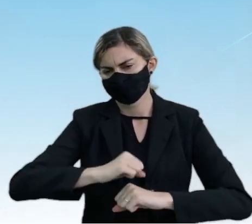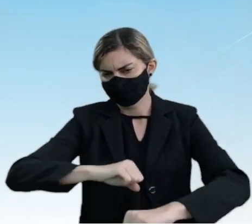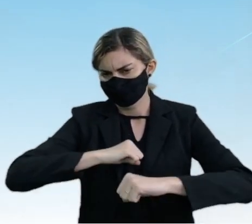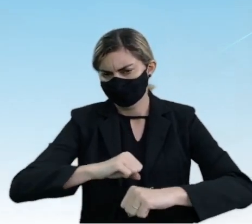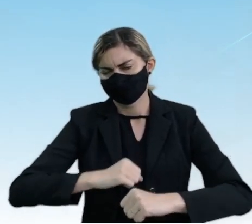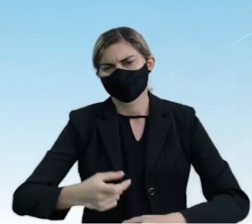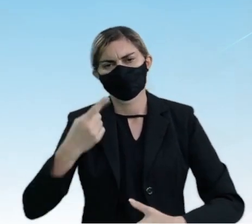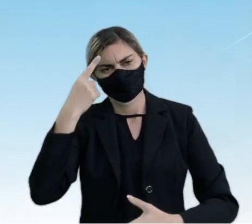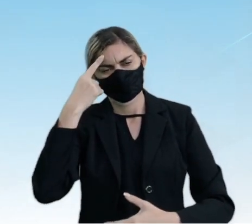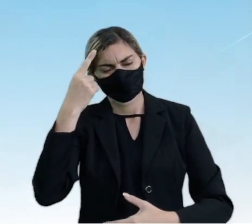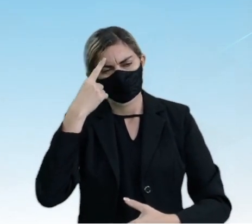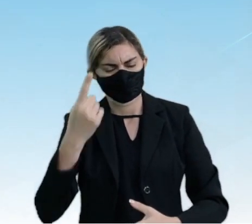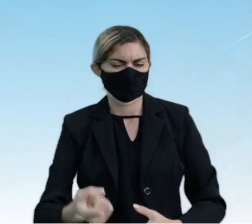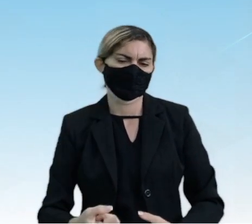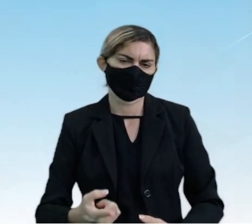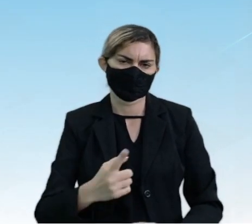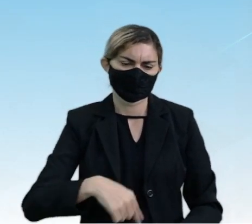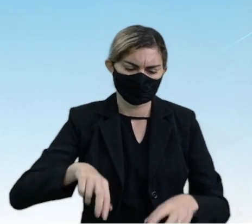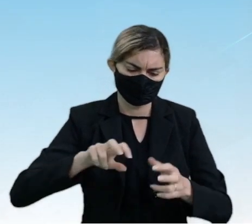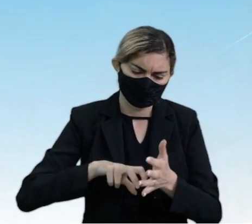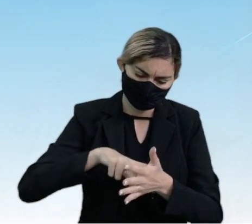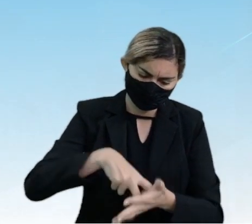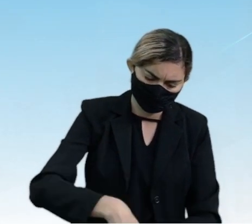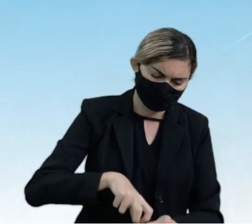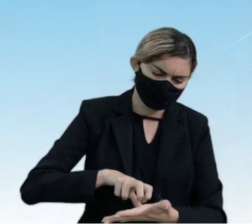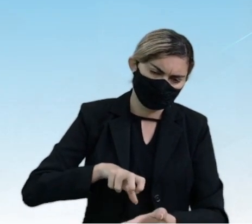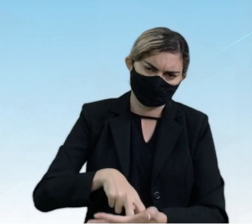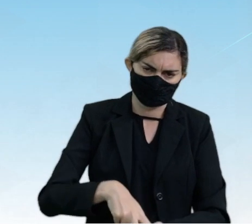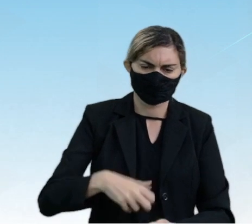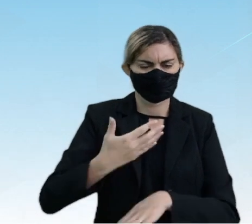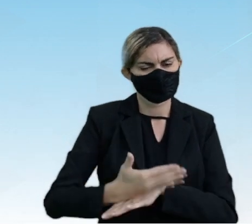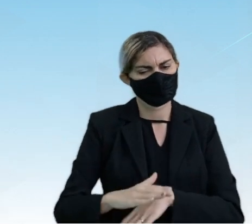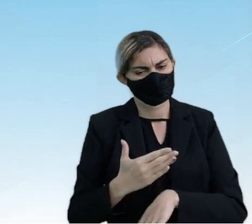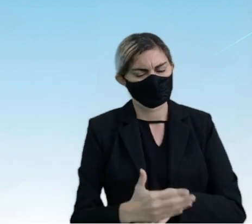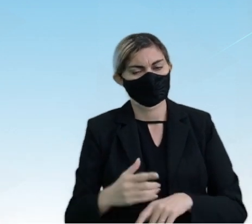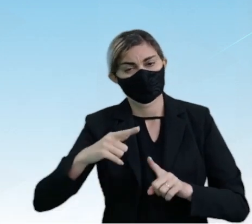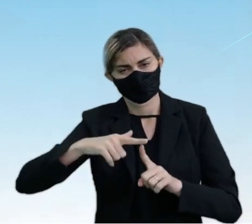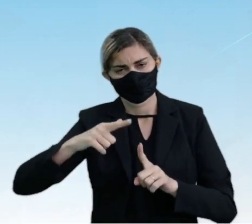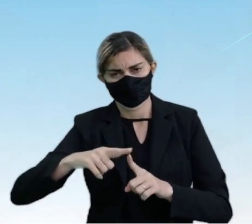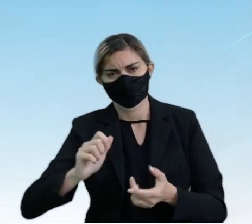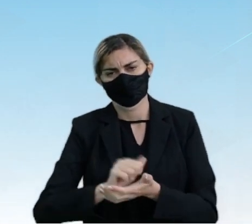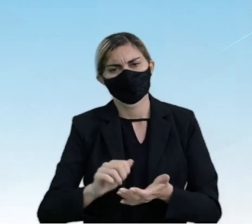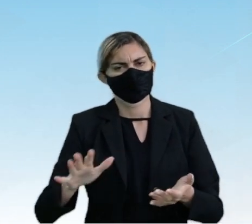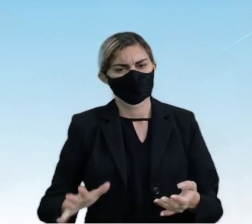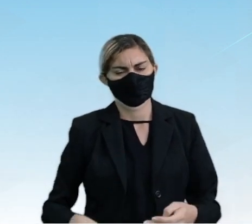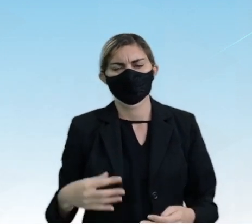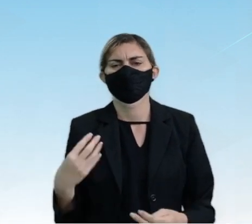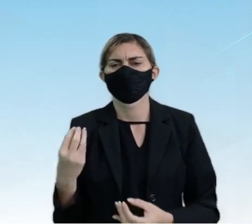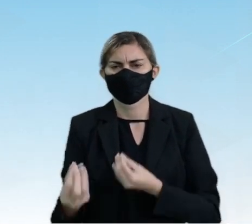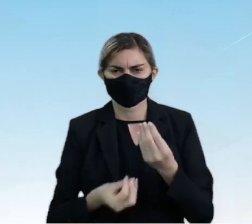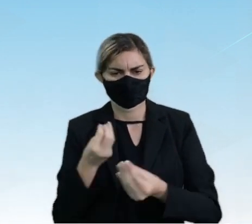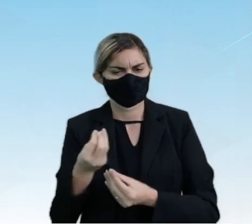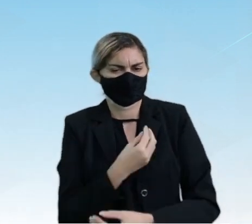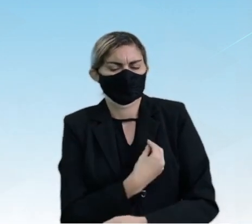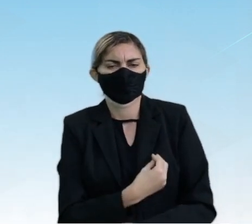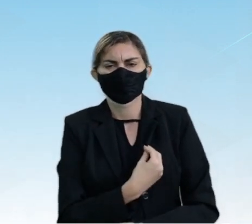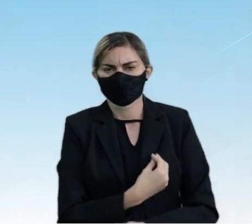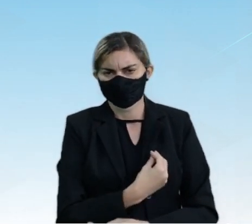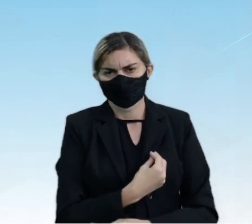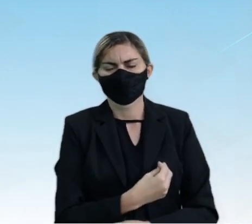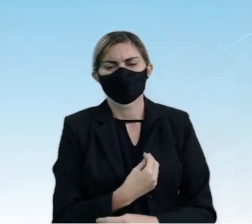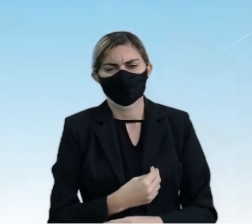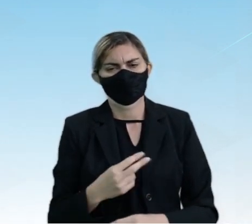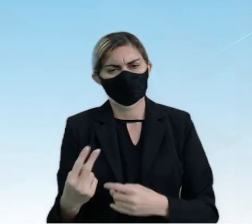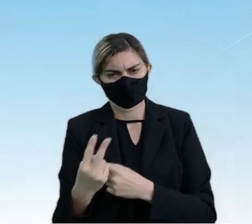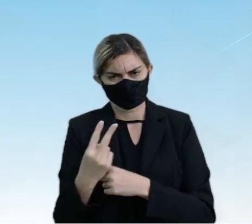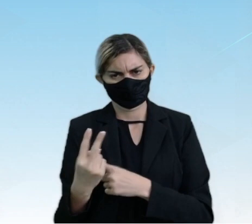o pendurar, né, o se agachar, eles já praticavam esse tipo de atividade como uma forma de sobrevivência, né, como uma forma de